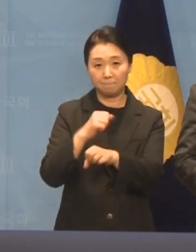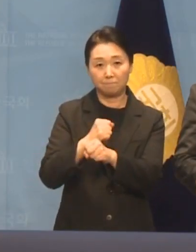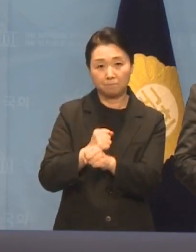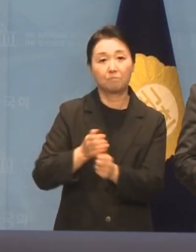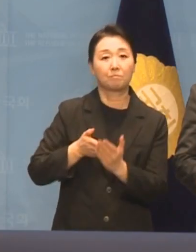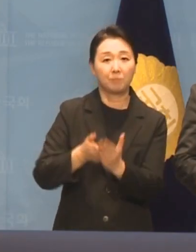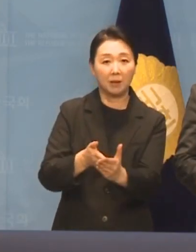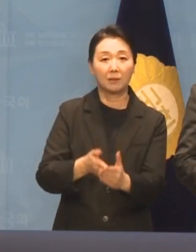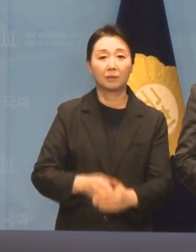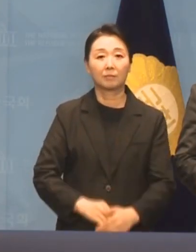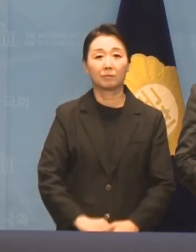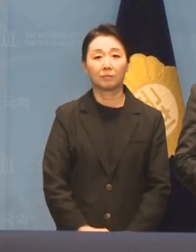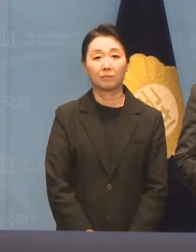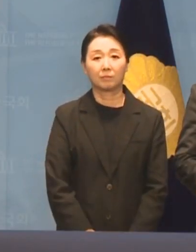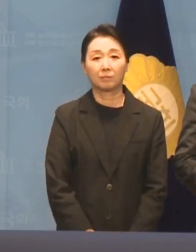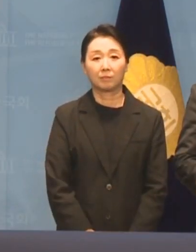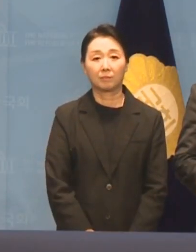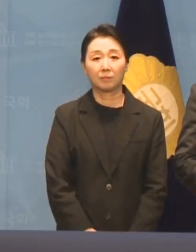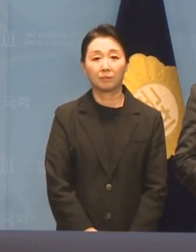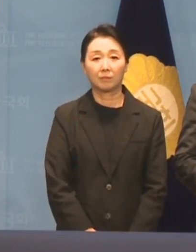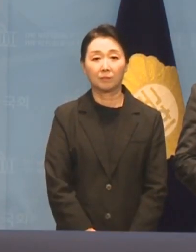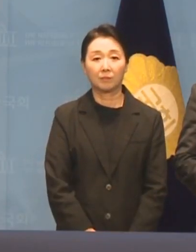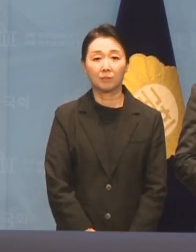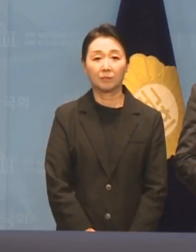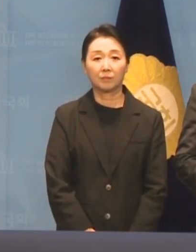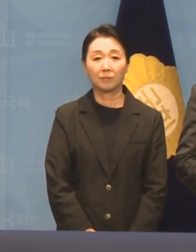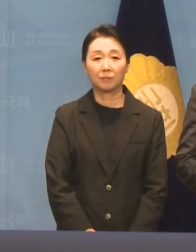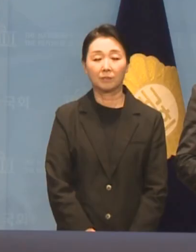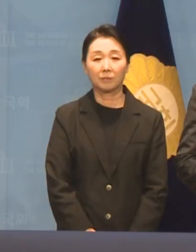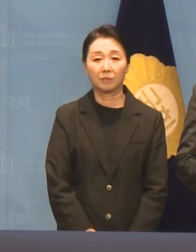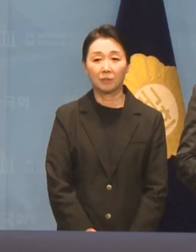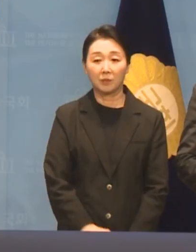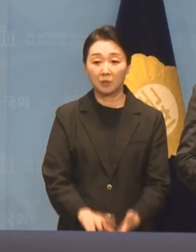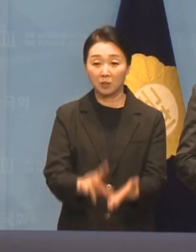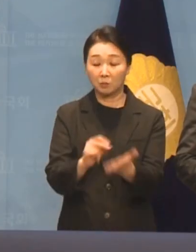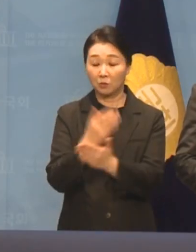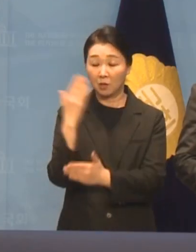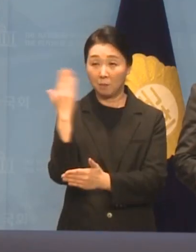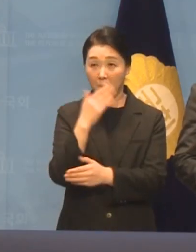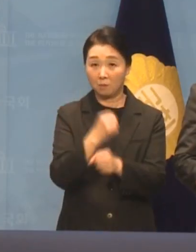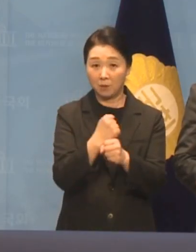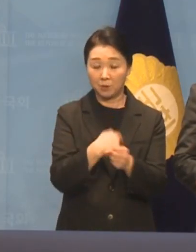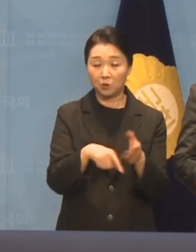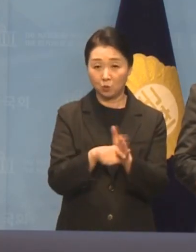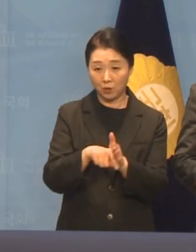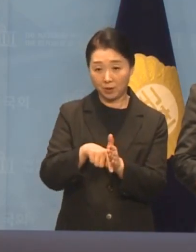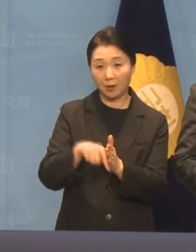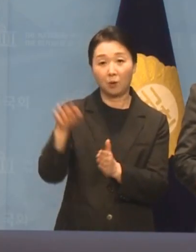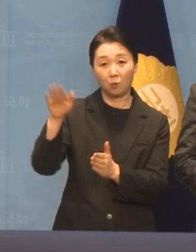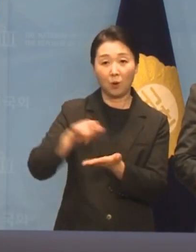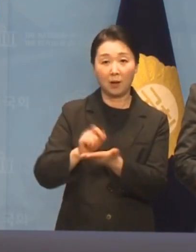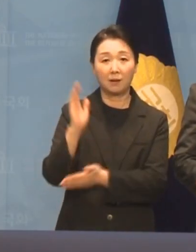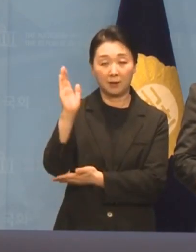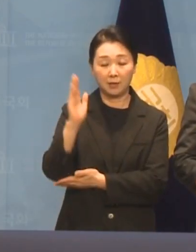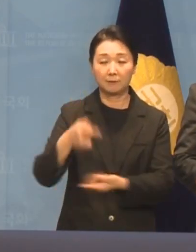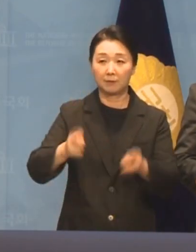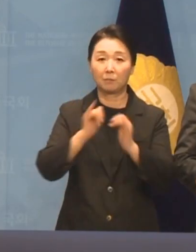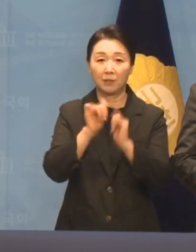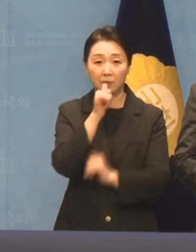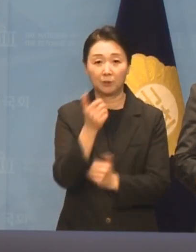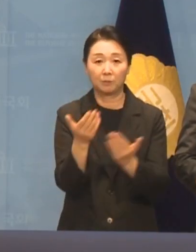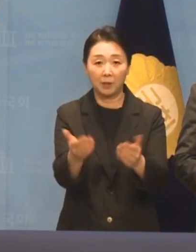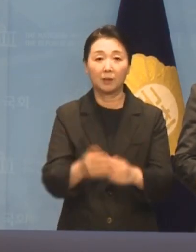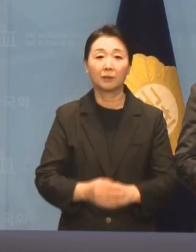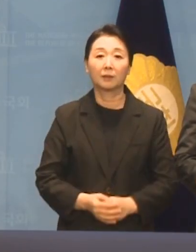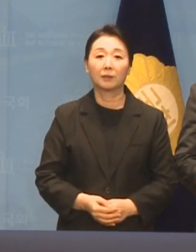촉구하는 기자회견을 하고자 합니다. 이 문제를 바로잡기 위해 이 자리에 섰습니다. 기자회견 참가자를